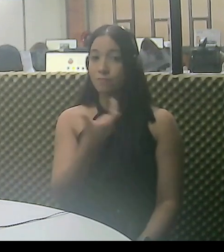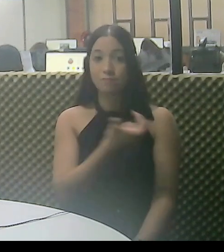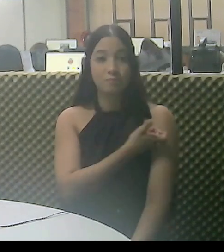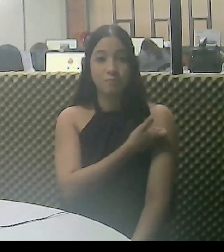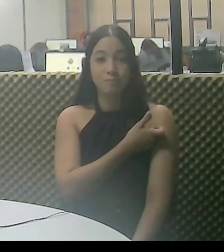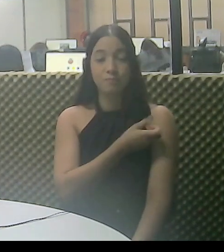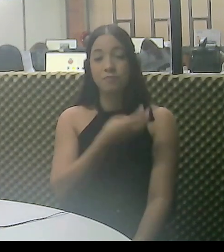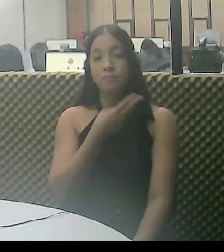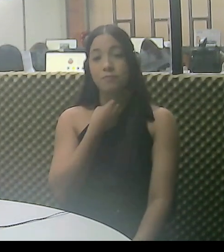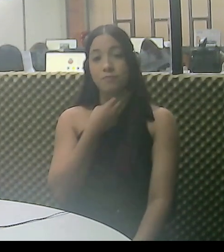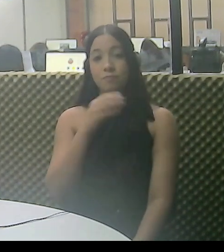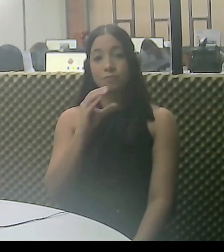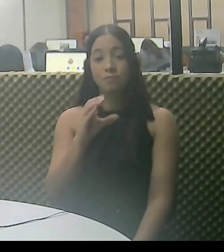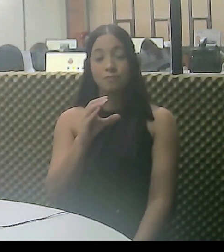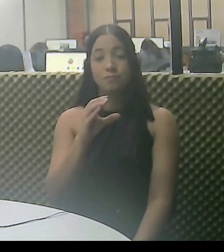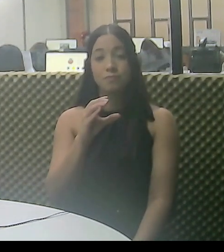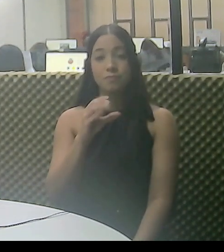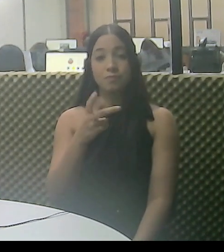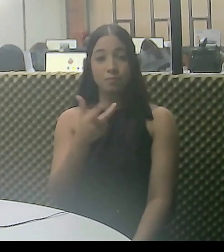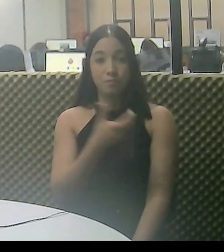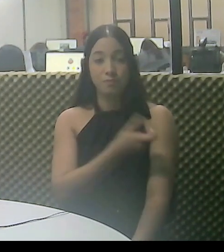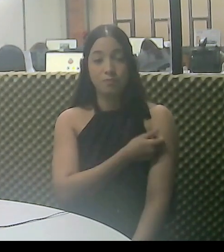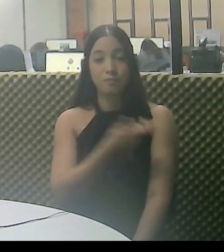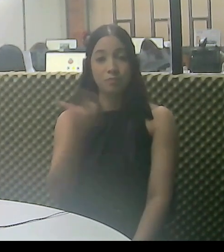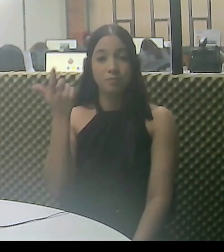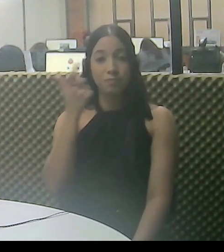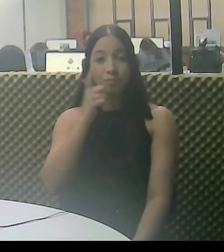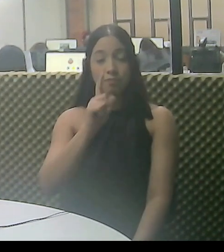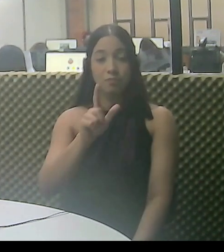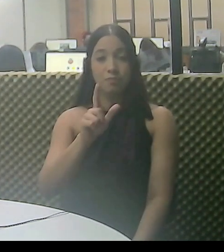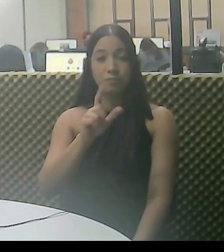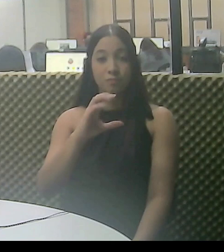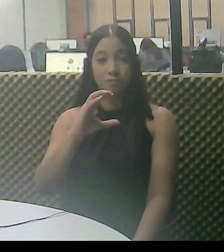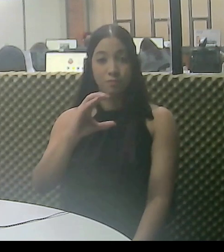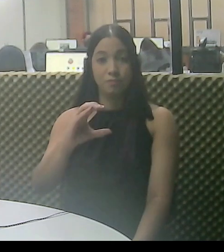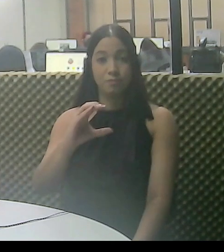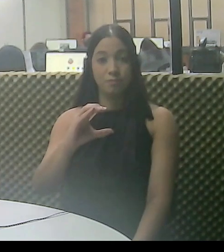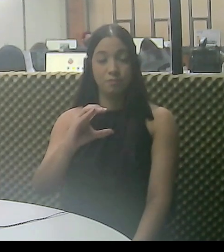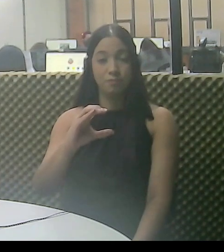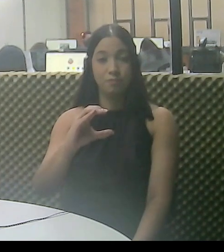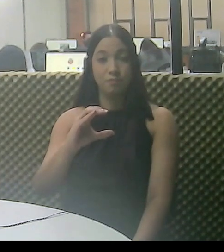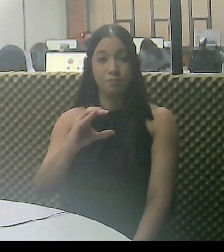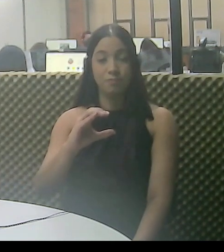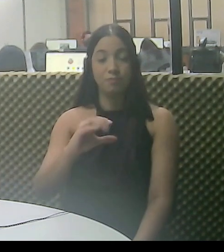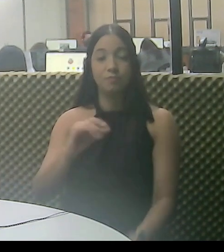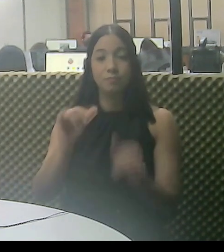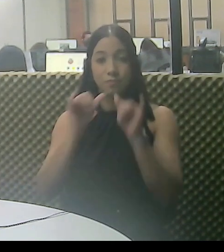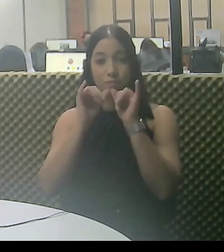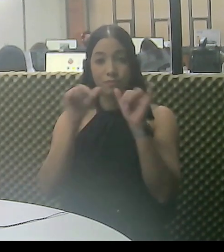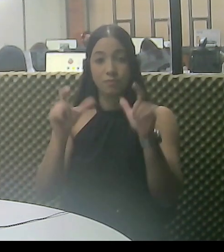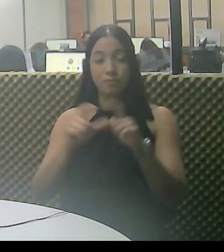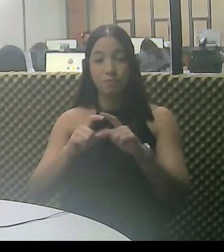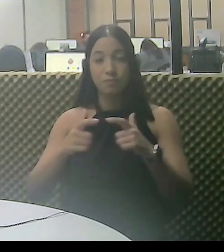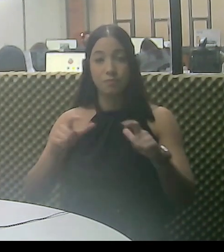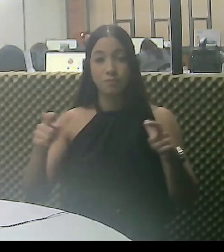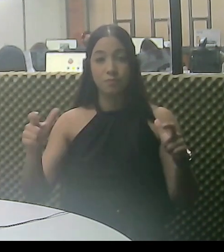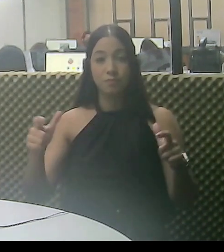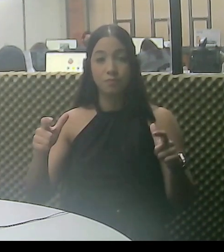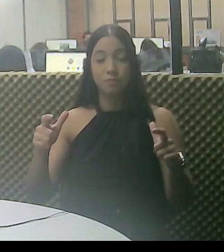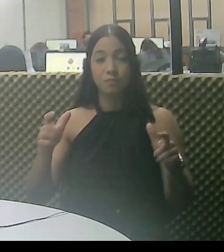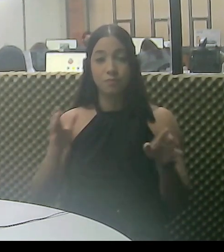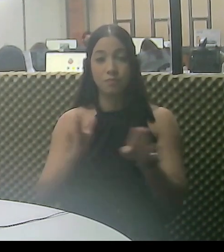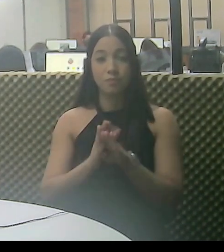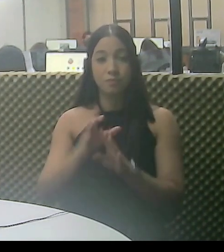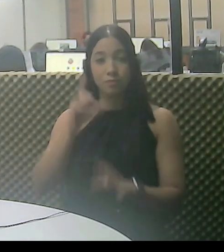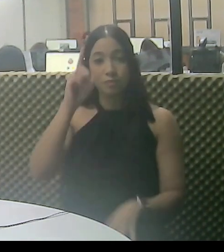contra meningite, pode receber a dose da vacina meningocócica C. A recomendação desta ampliação permanecerá até o